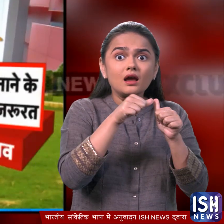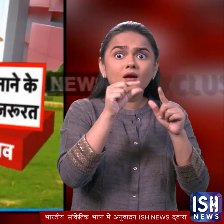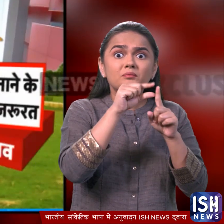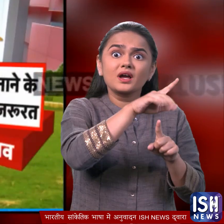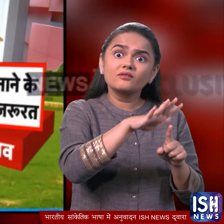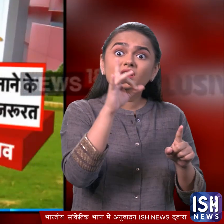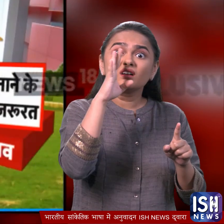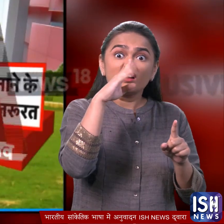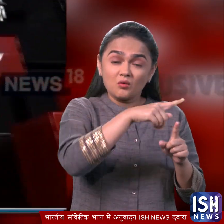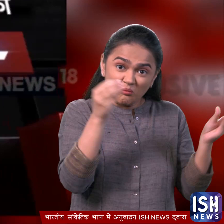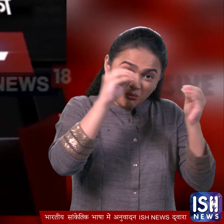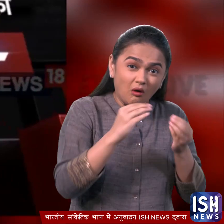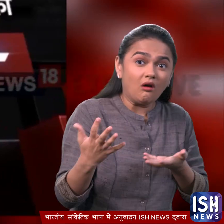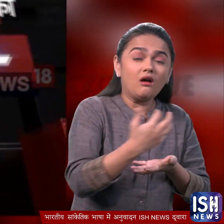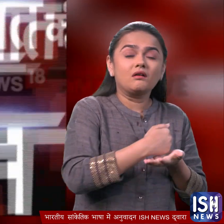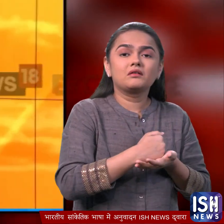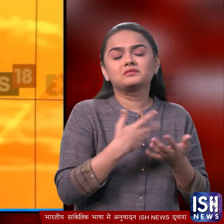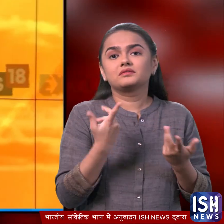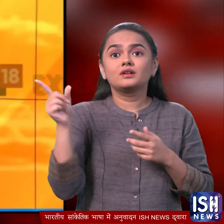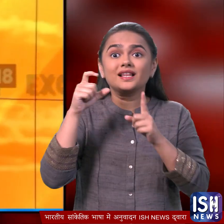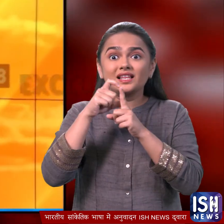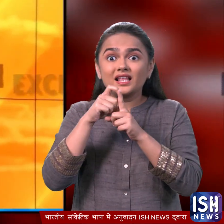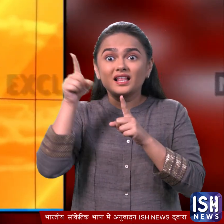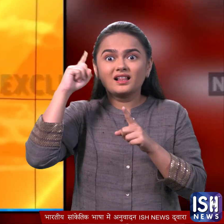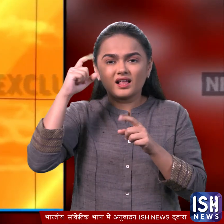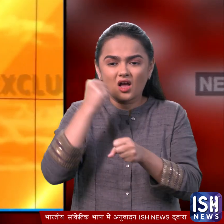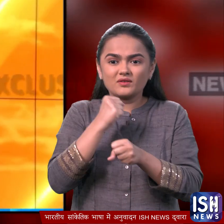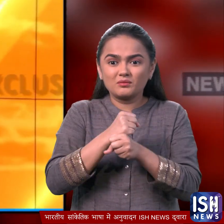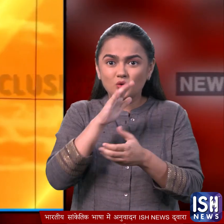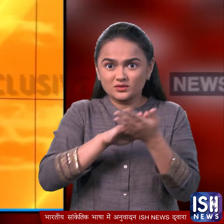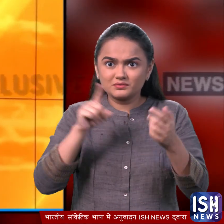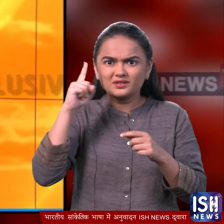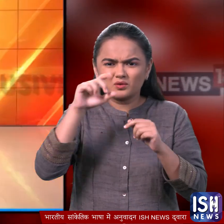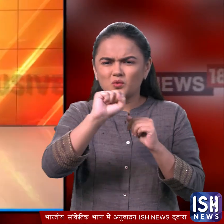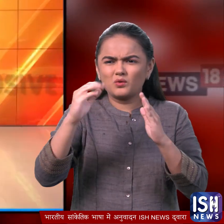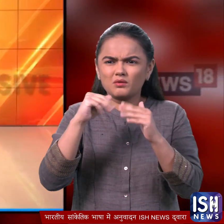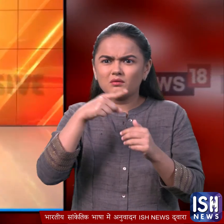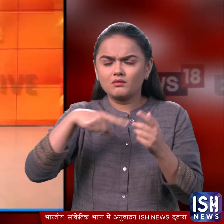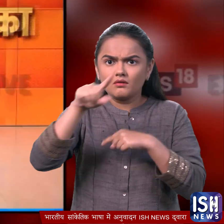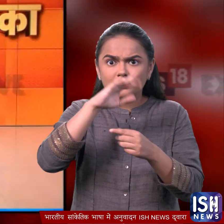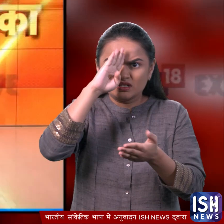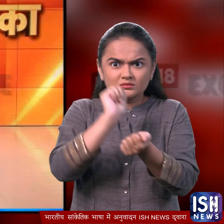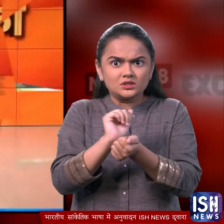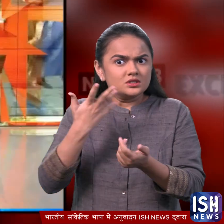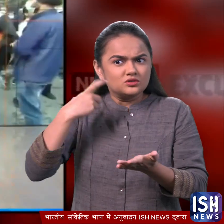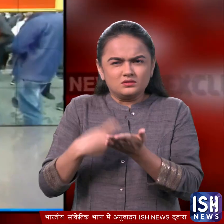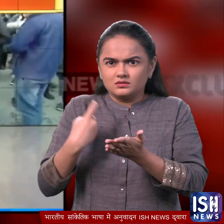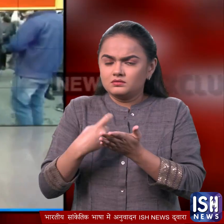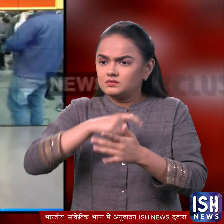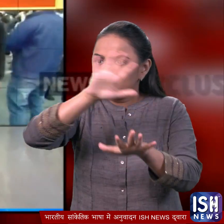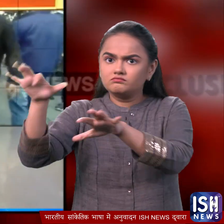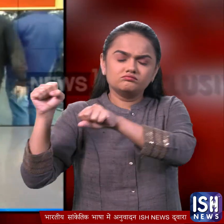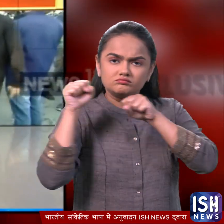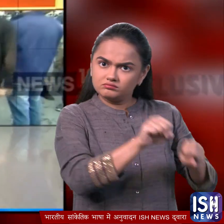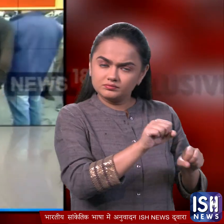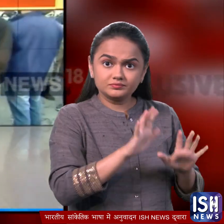आदमी पार्टी को 19 वोट जुटाने की जरूरत है। दिल्ली के सरकारी अस्पतालों में काम करने वाले रेजिडेंट डॉक्टरों के प्रदर्शन पर पुलिस ने सख्ती दिखाते हुए उन्हें हिरासत